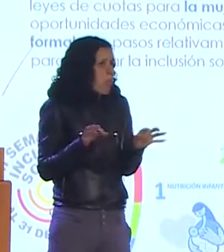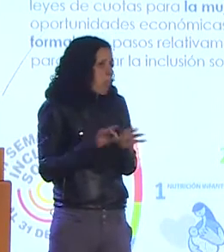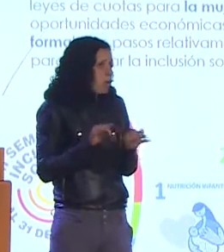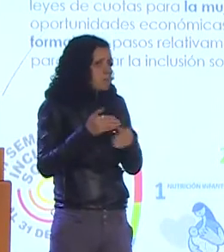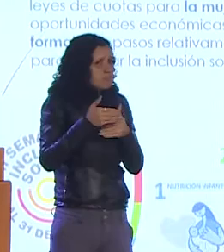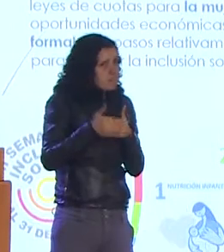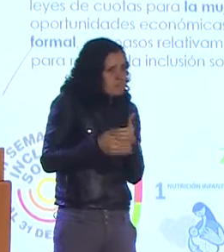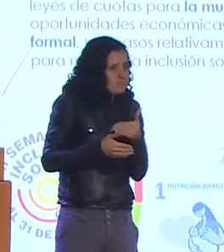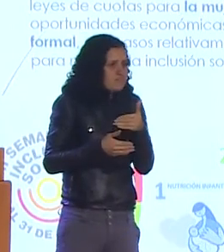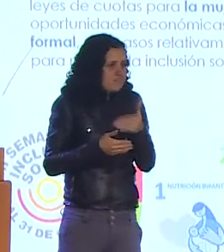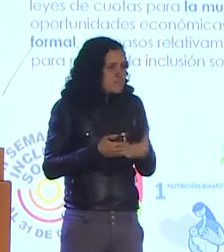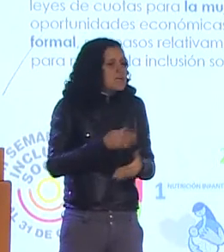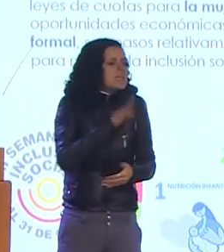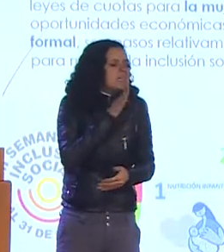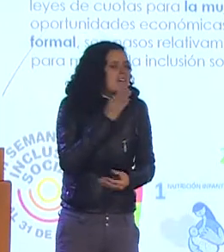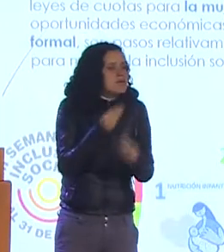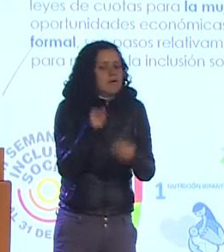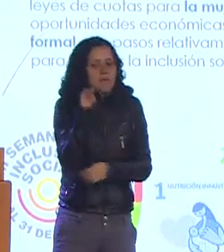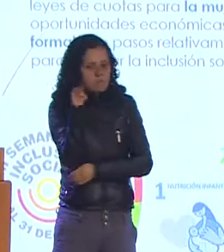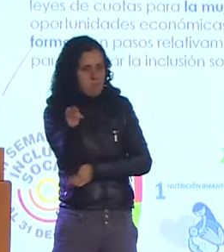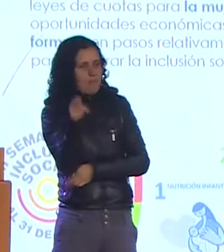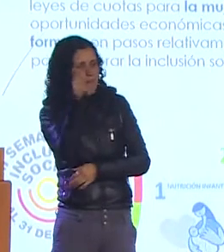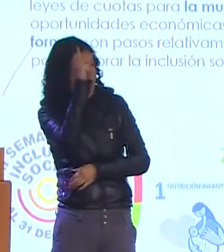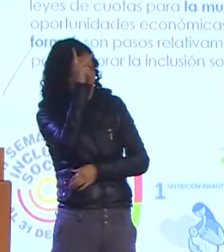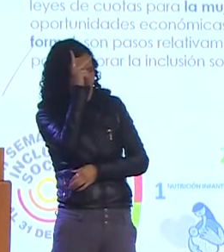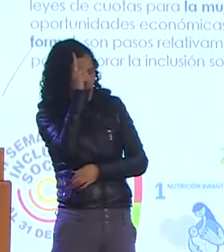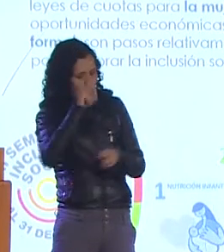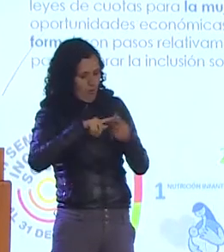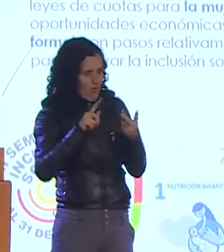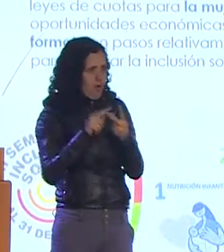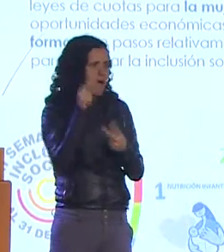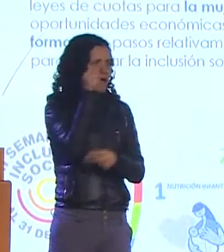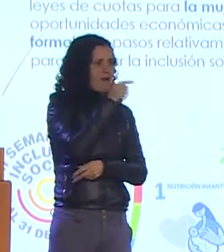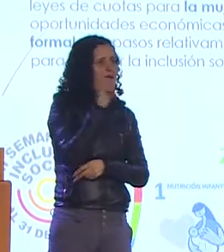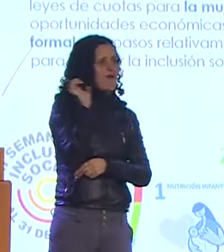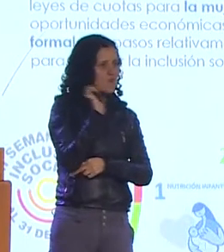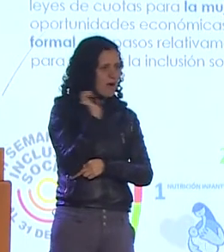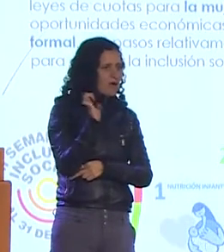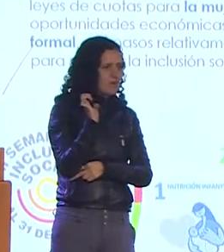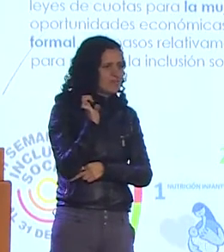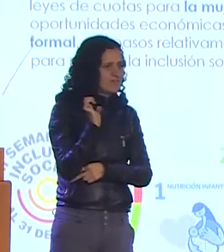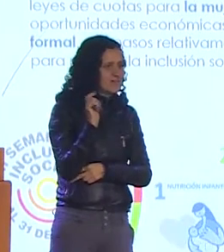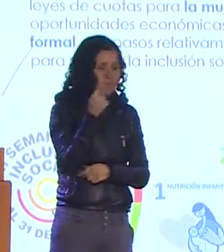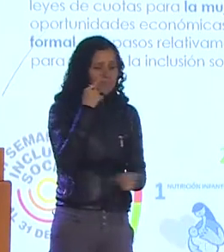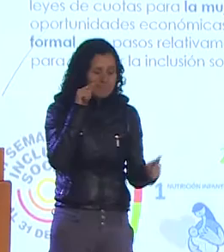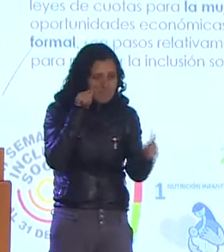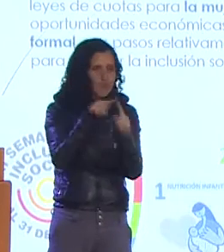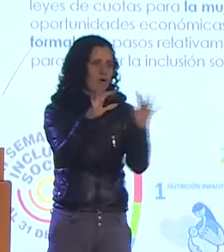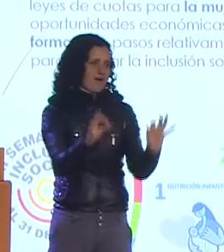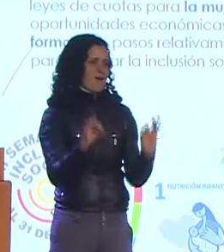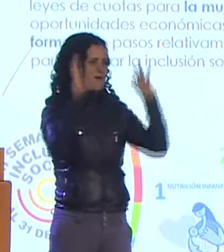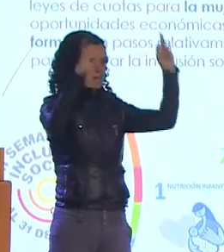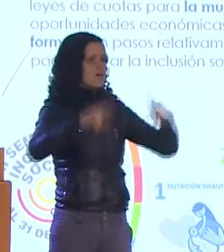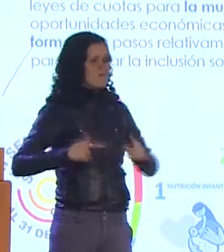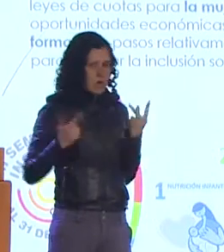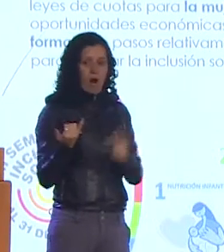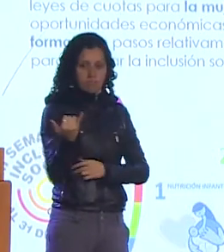de los que está haciendo, por ejemplo, Perú y de los que ya ha hecho Ecuador, y que notamos una calidad de vida que se está viendo